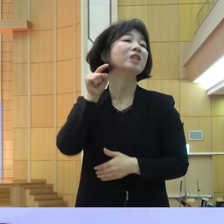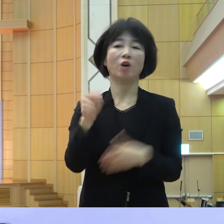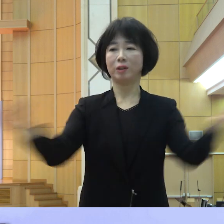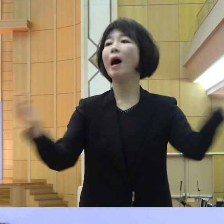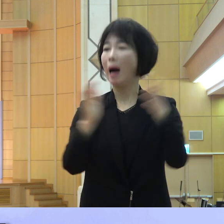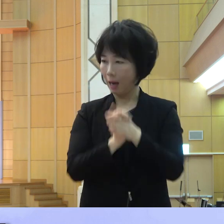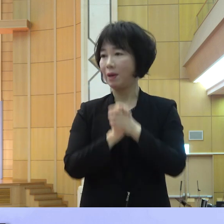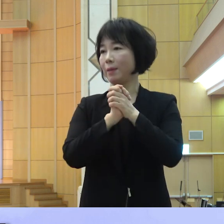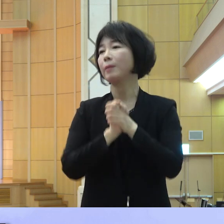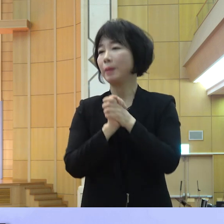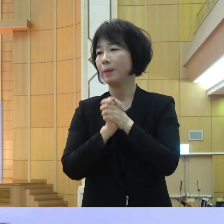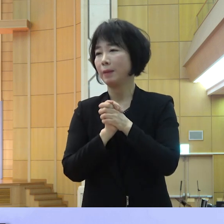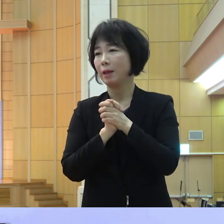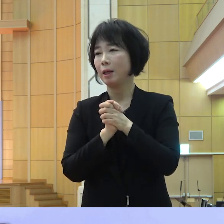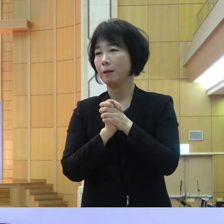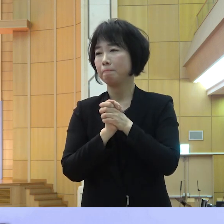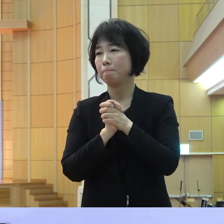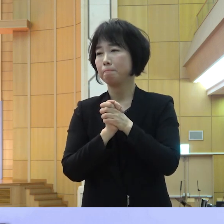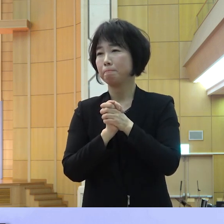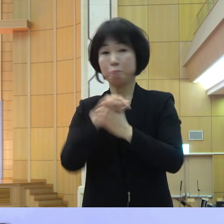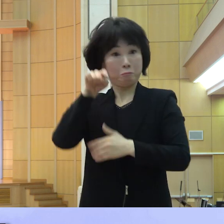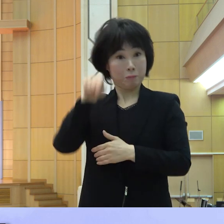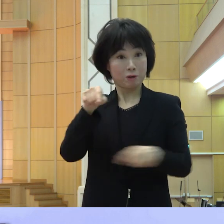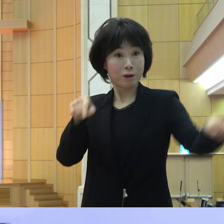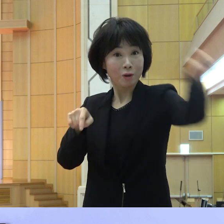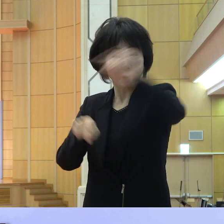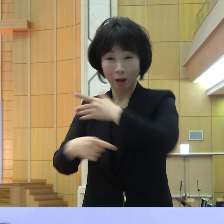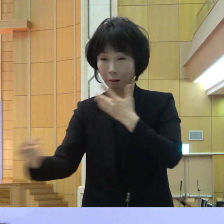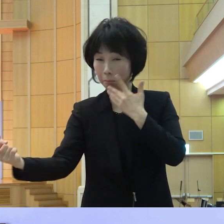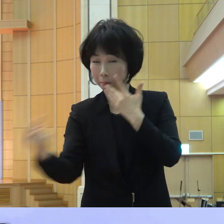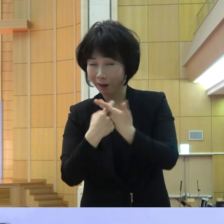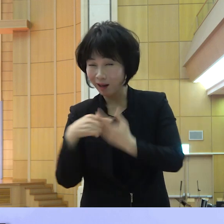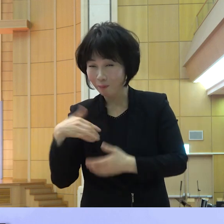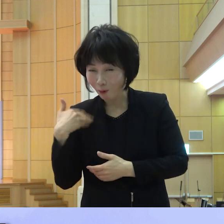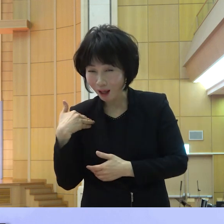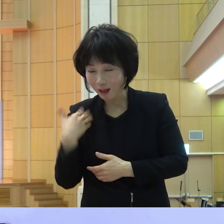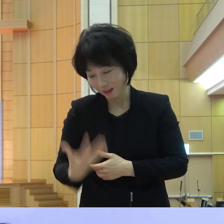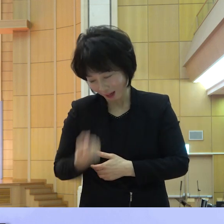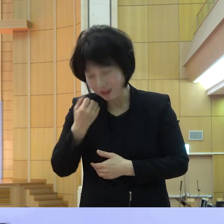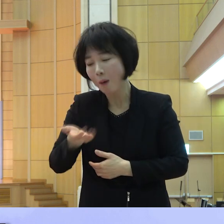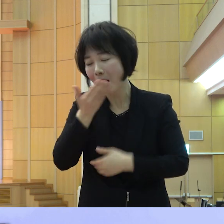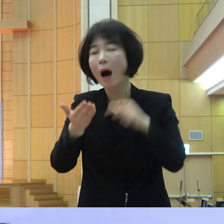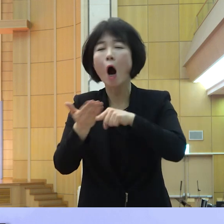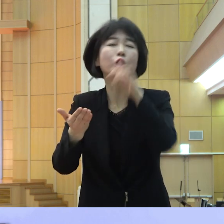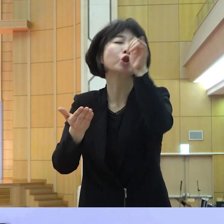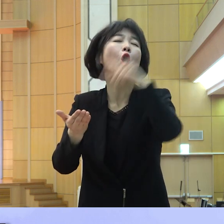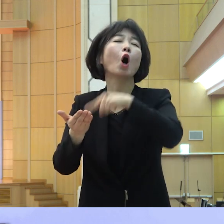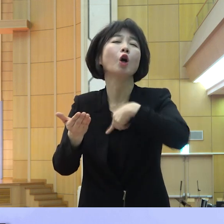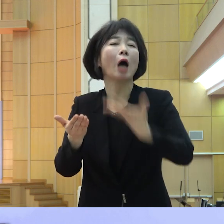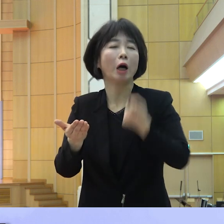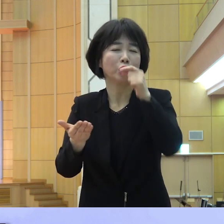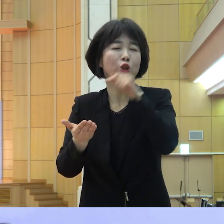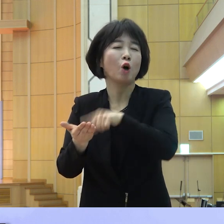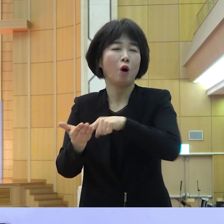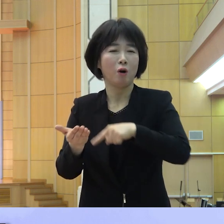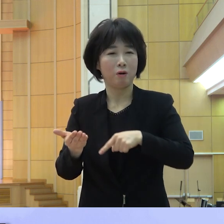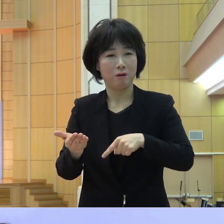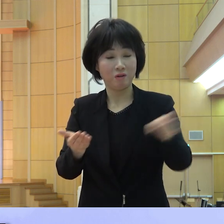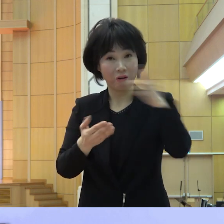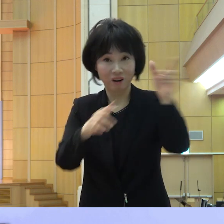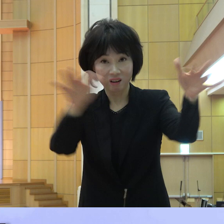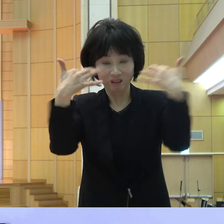이것이니라. 이게 너희들이 알지 못하는 양식이야. 사람들이 알지 못하는